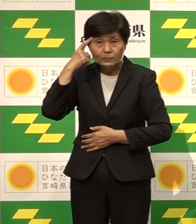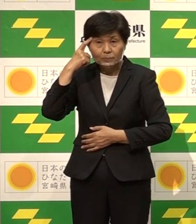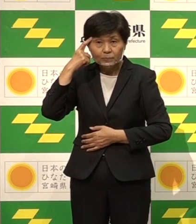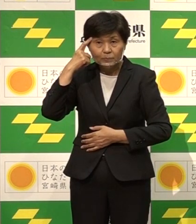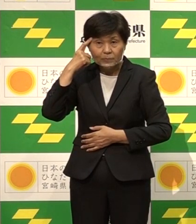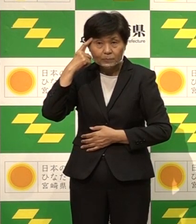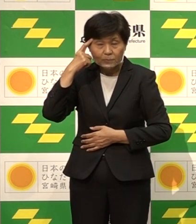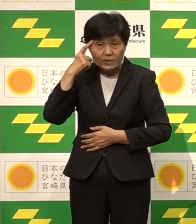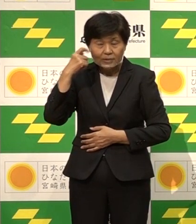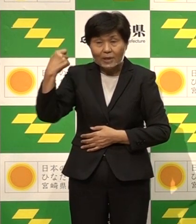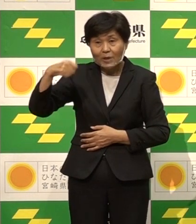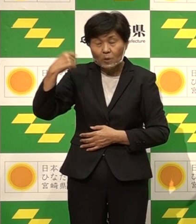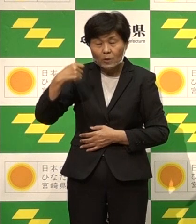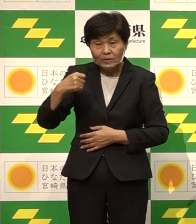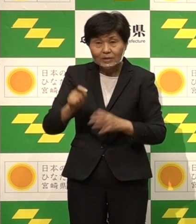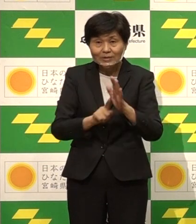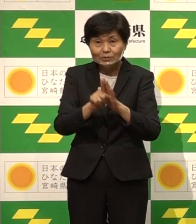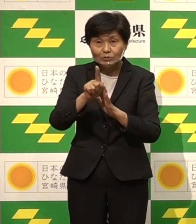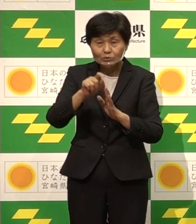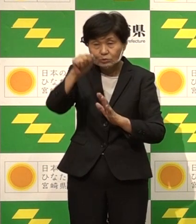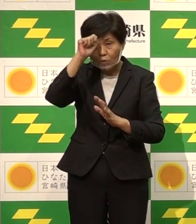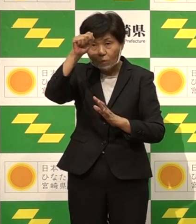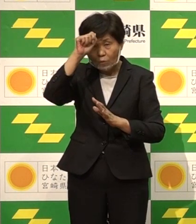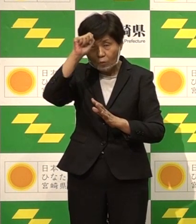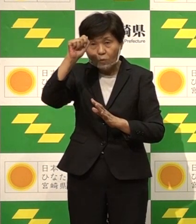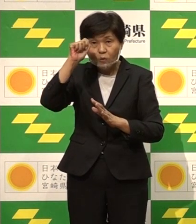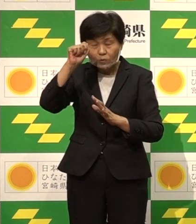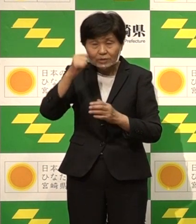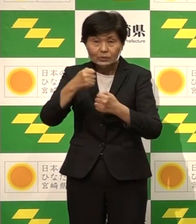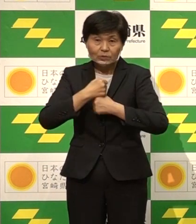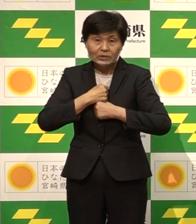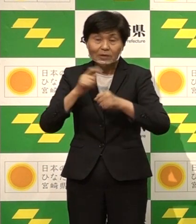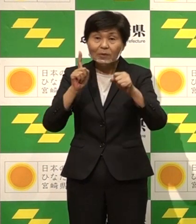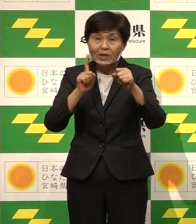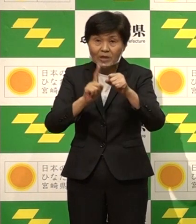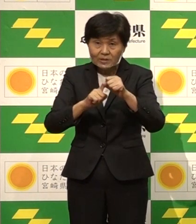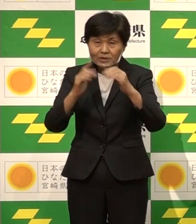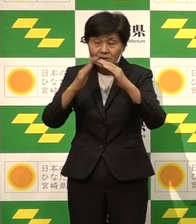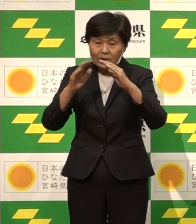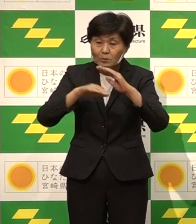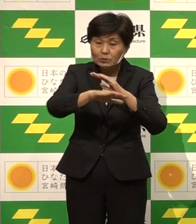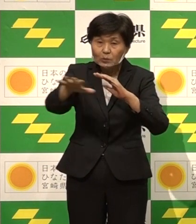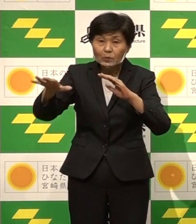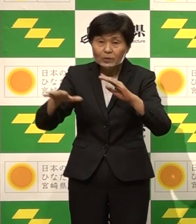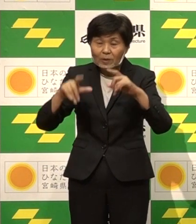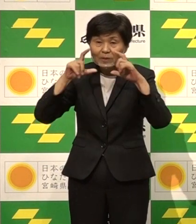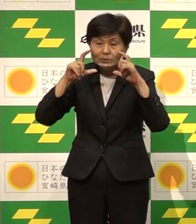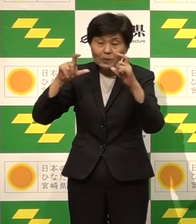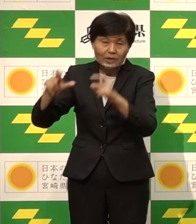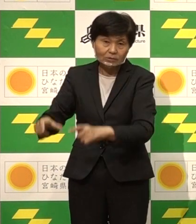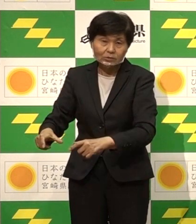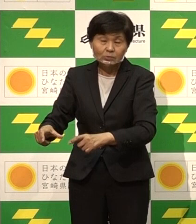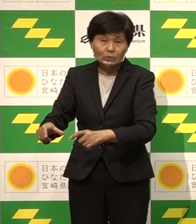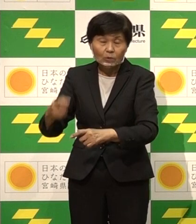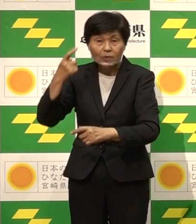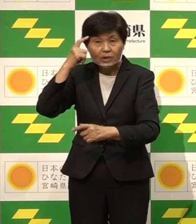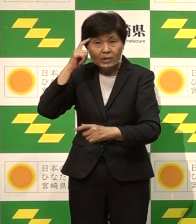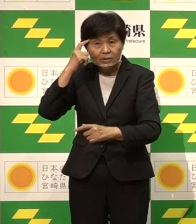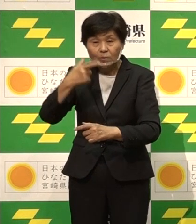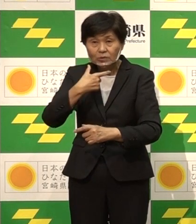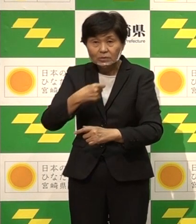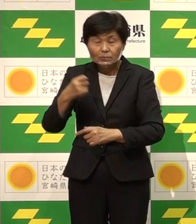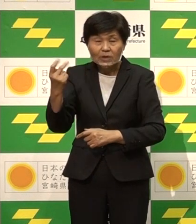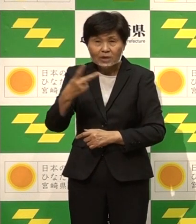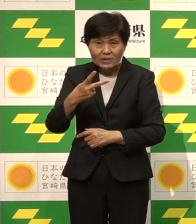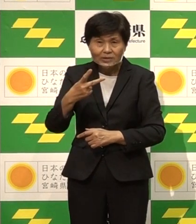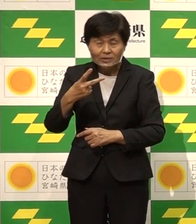をつけていただくことで、マスクを外す場面ということもですね、考えていただきながら、でもリスクの高